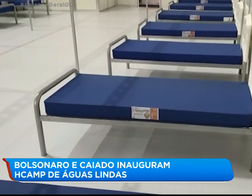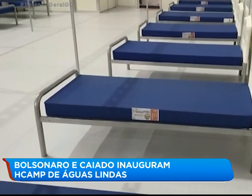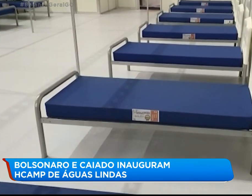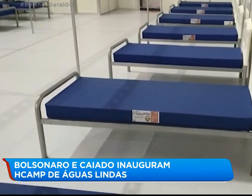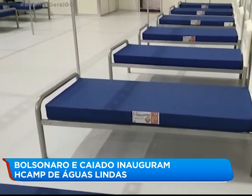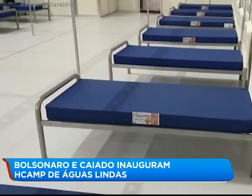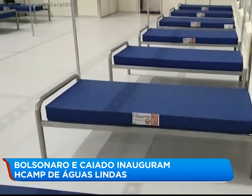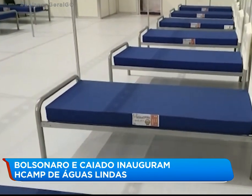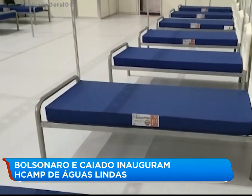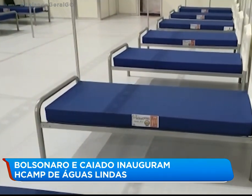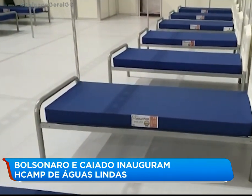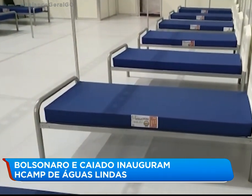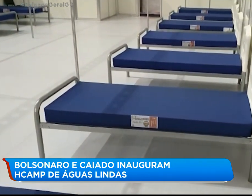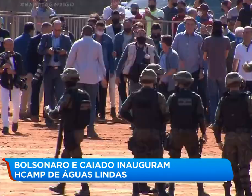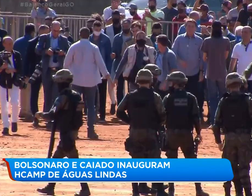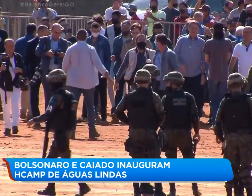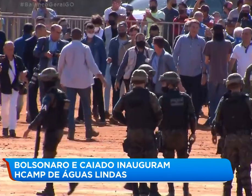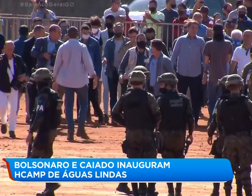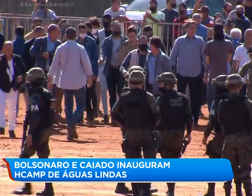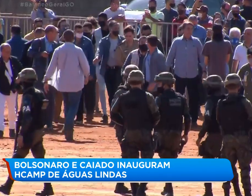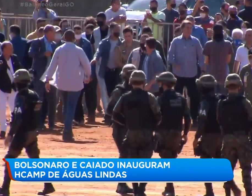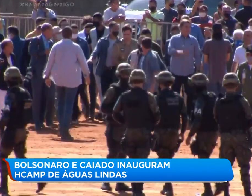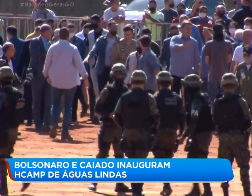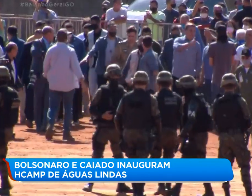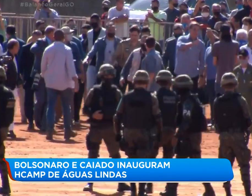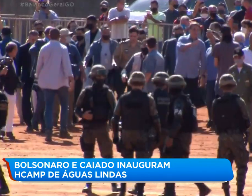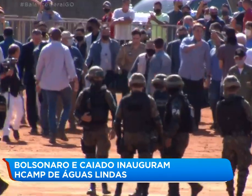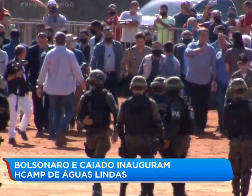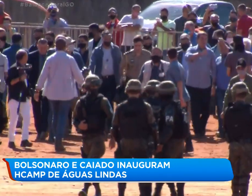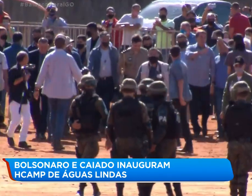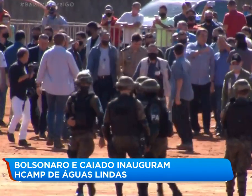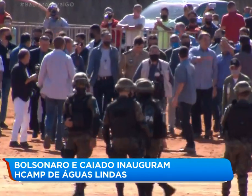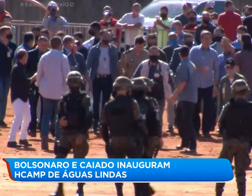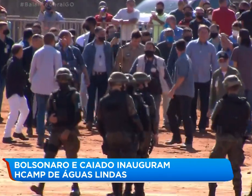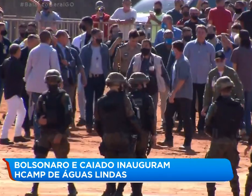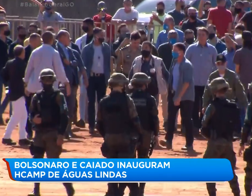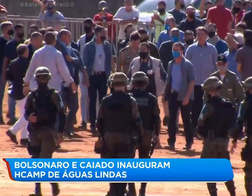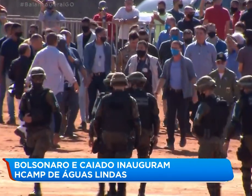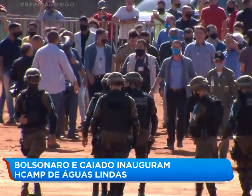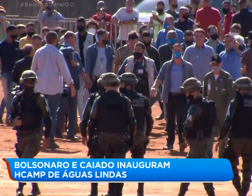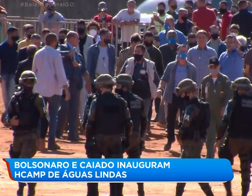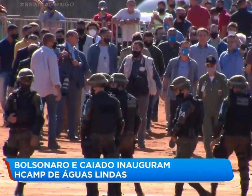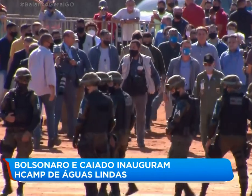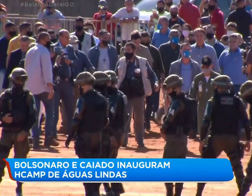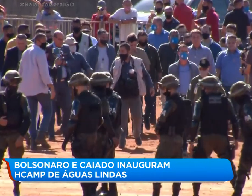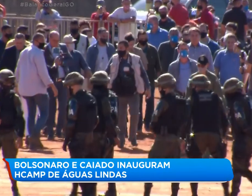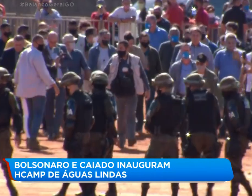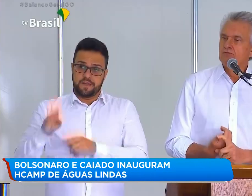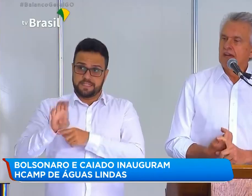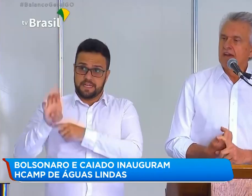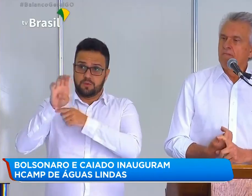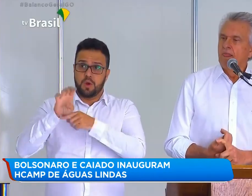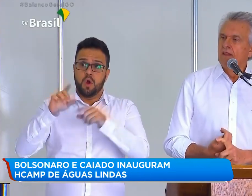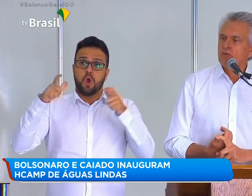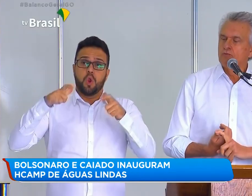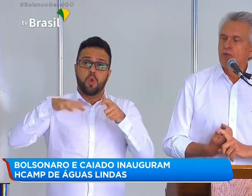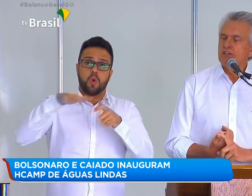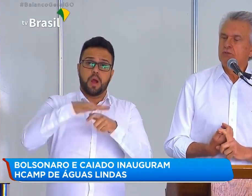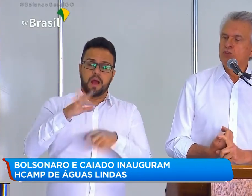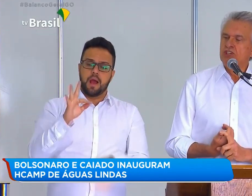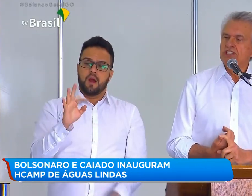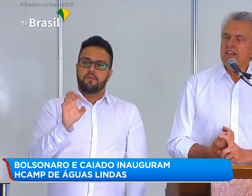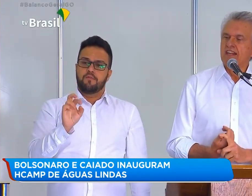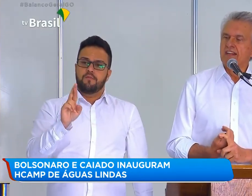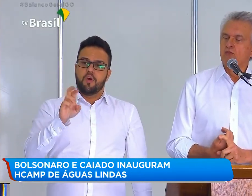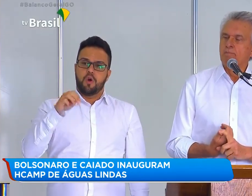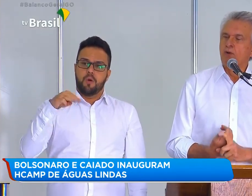e equipada pelo governo de Goiás. Na chegada à inauguração, o presidente Jair Bolsonaro não usava máscara. No discurso,